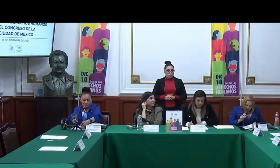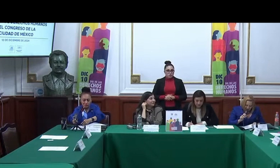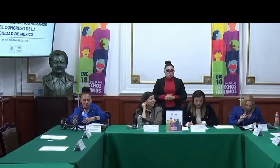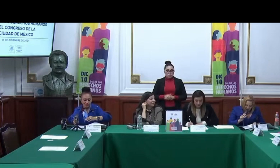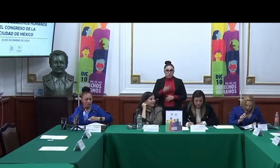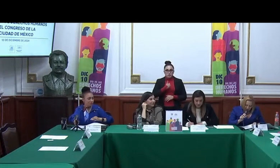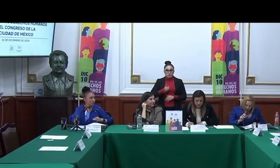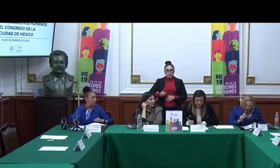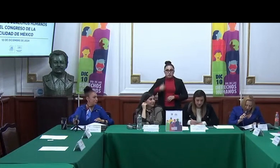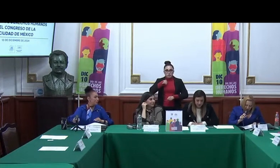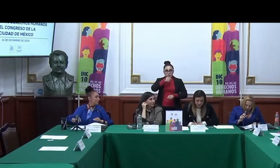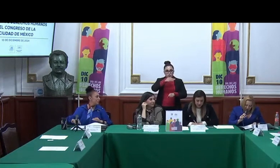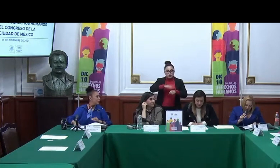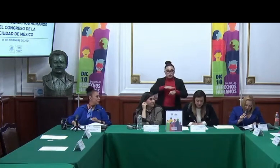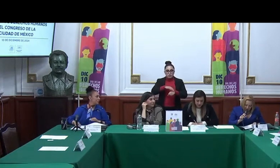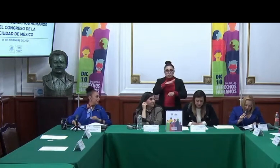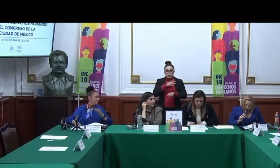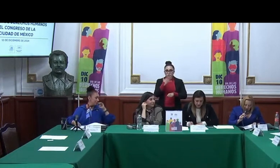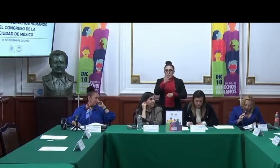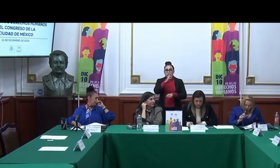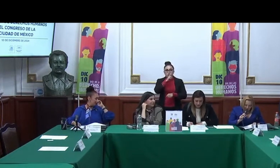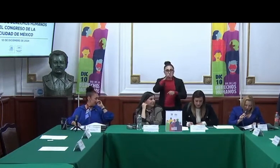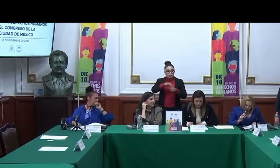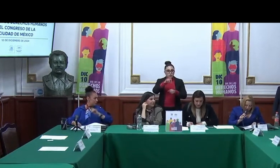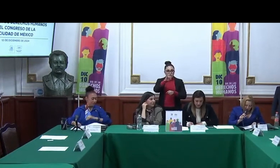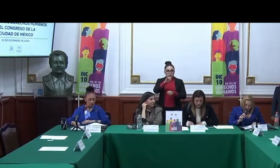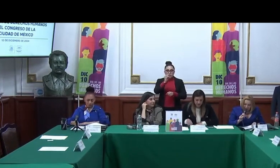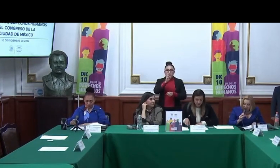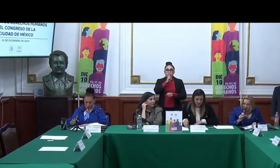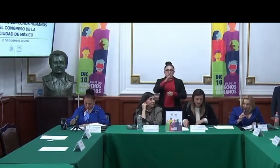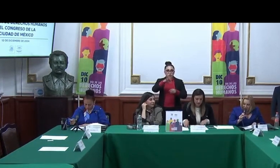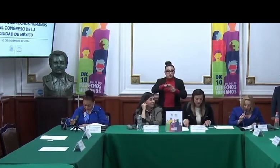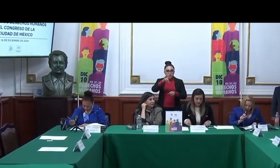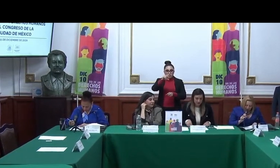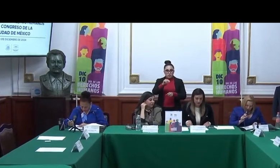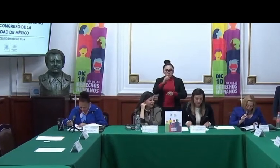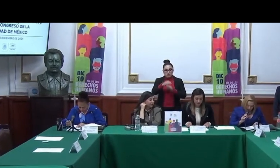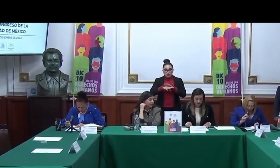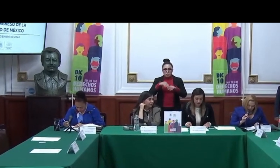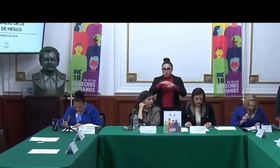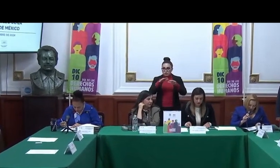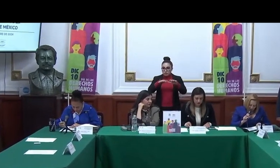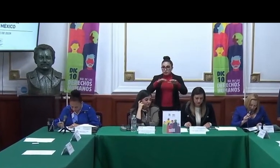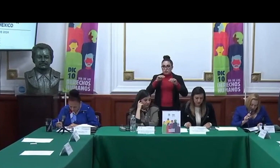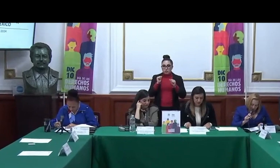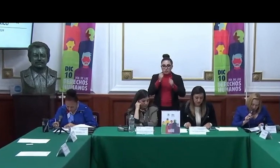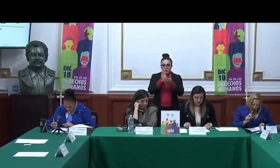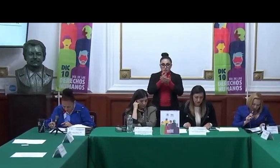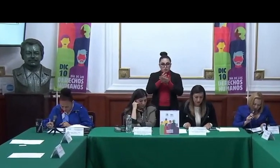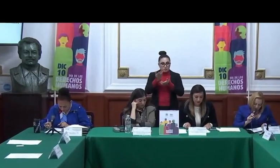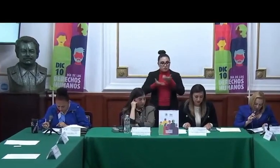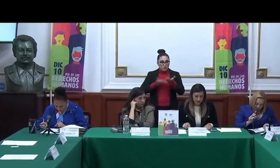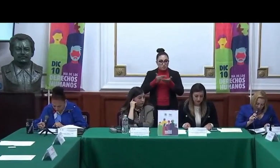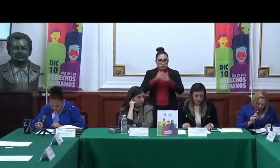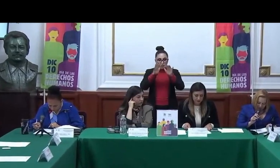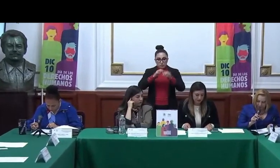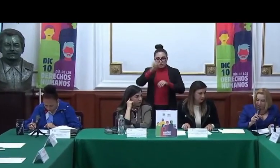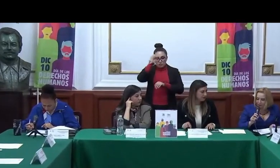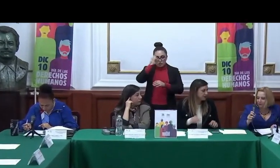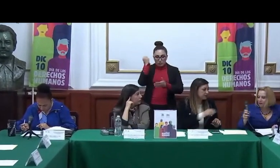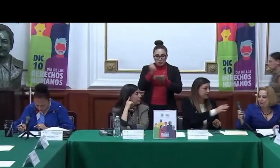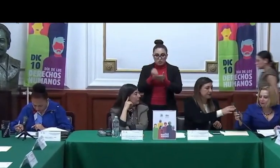Presidenta, se registraron 5 votos a favor, 0 en contra y 0 abstenciones. Por lo tanto, se aprueba la